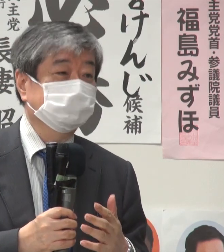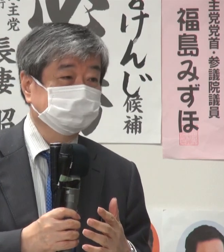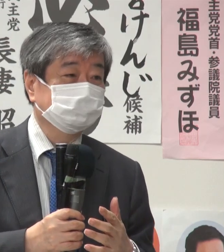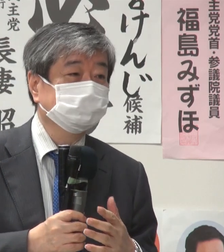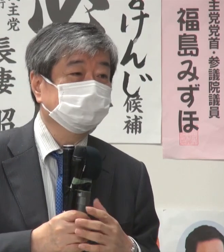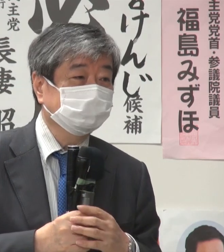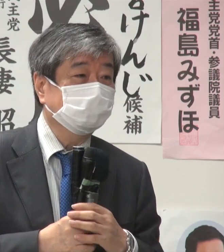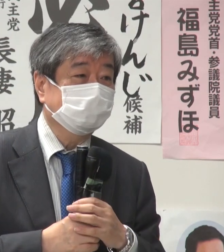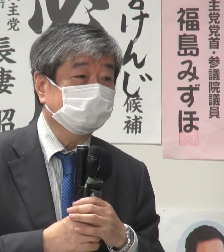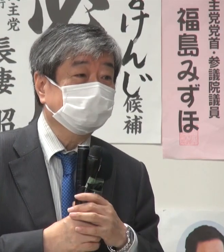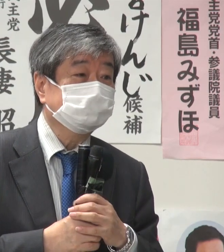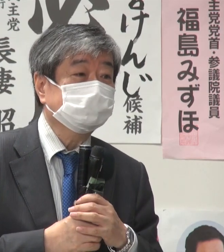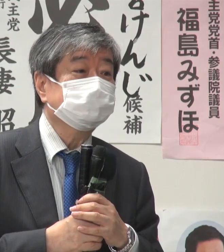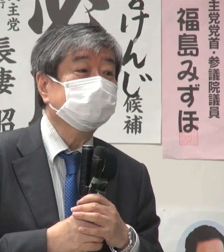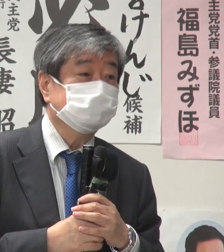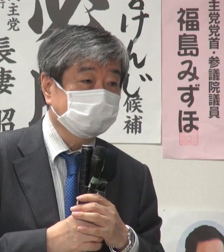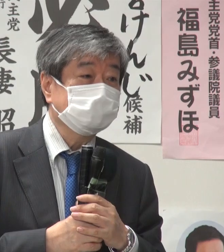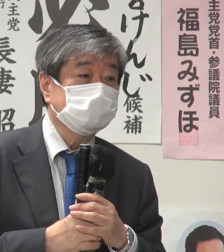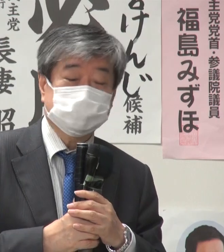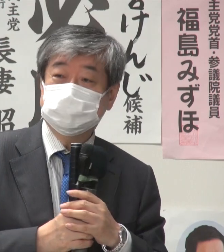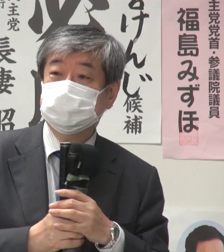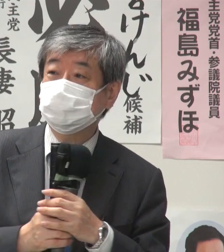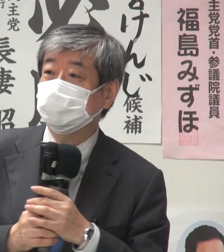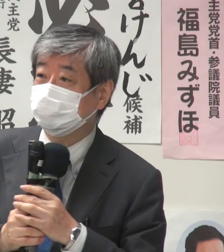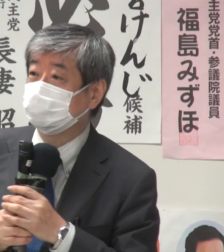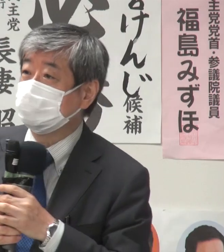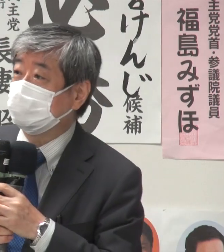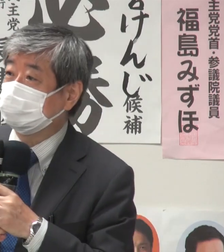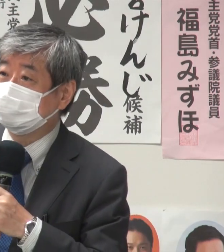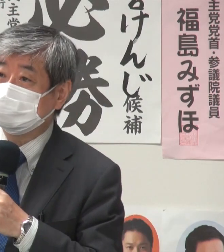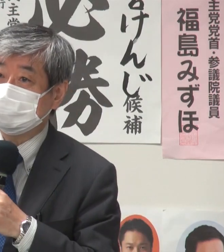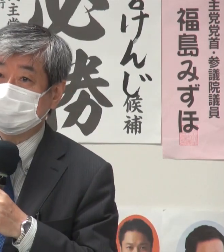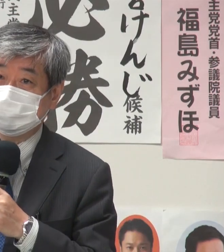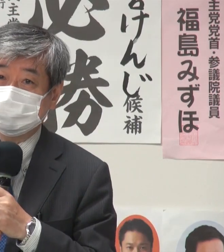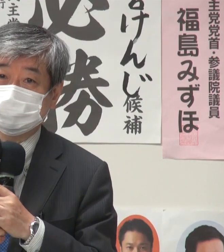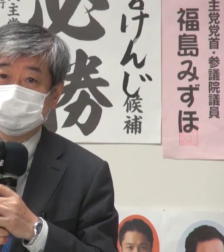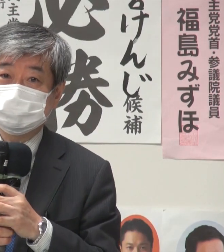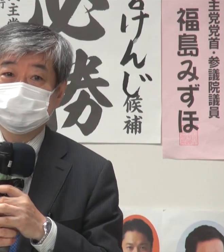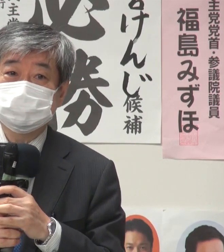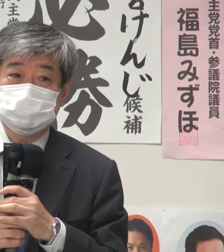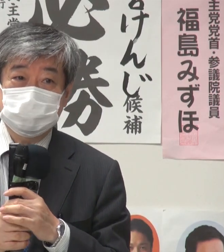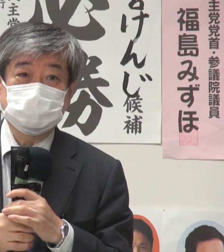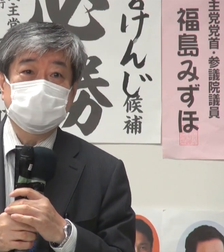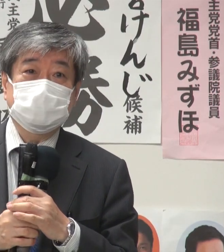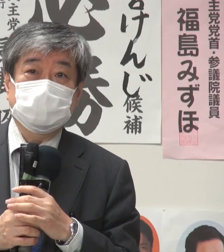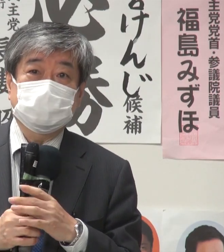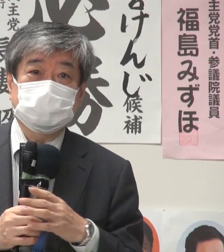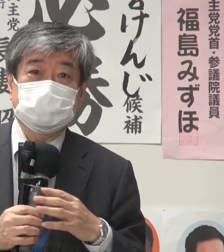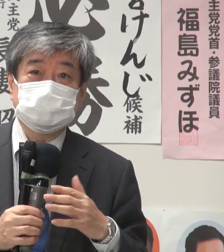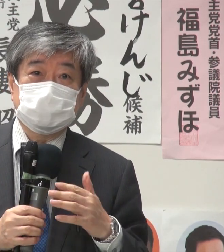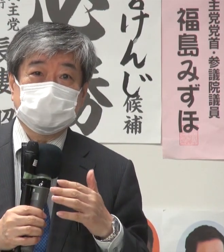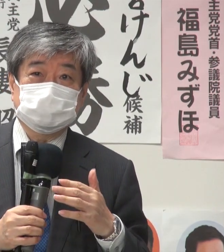になっていくというような感じがしました。まあ、そういう意味ではこの選挙戦を通じて、